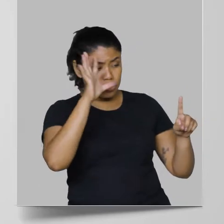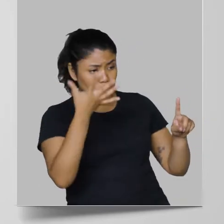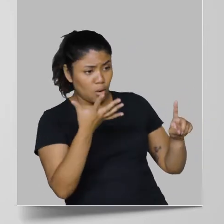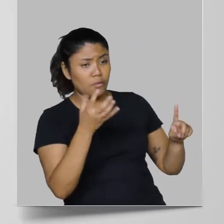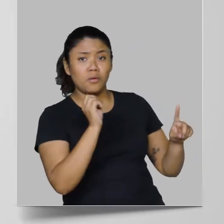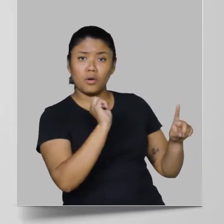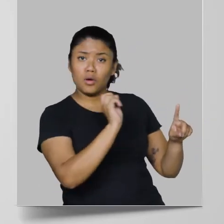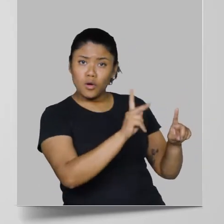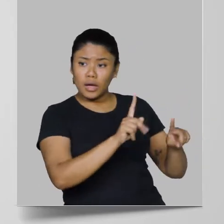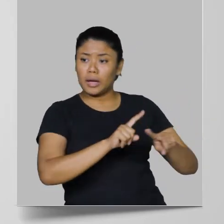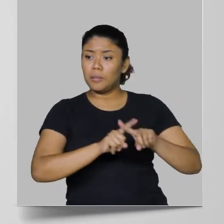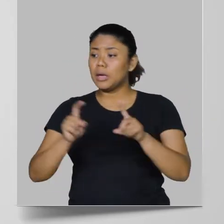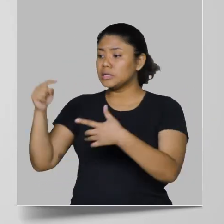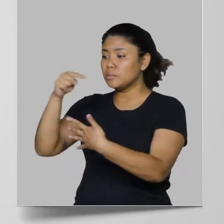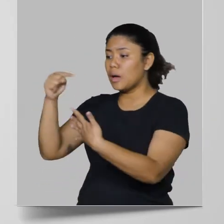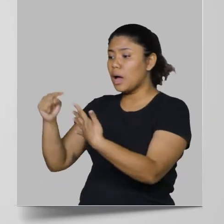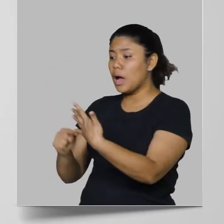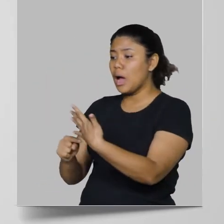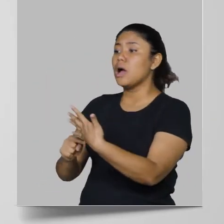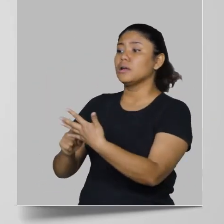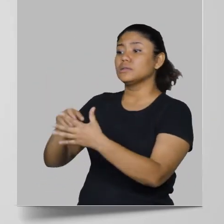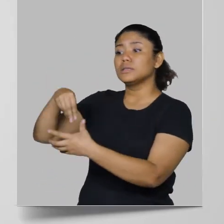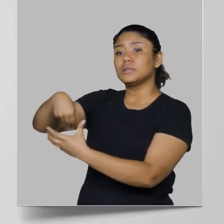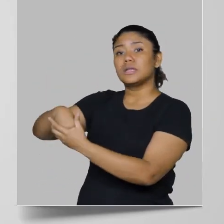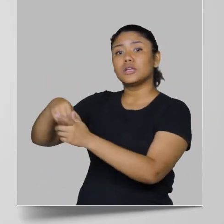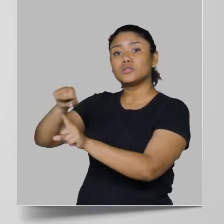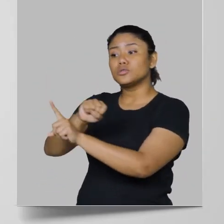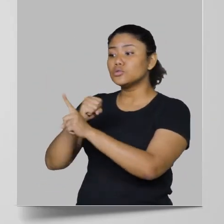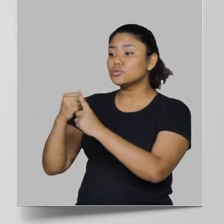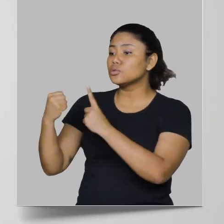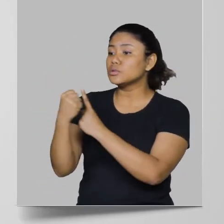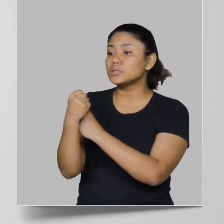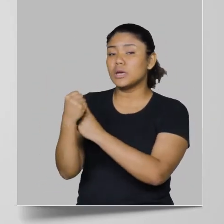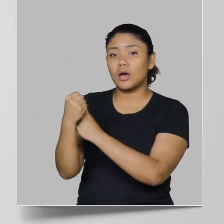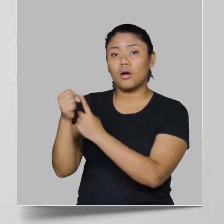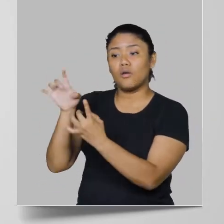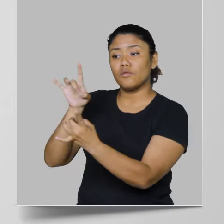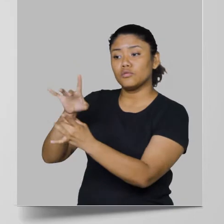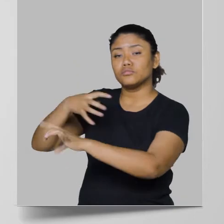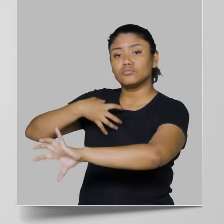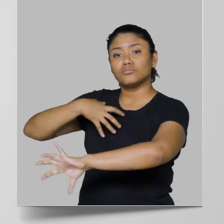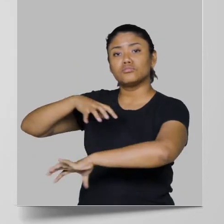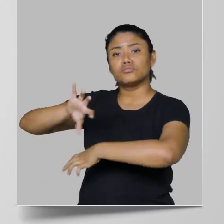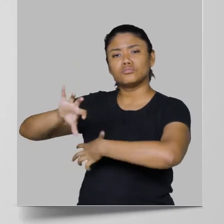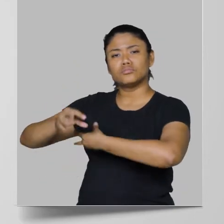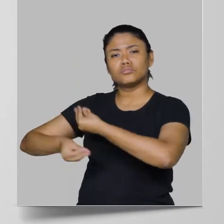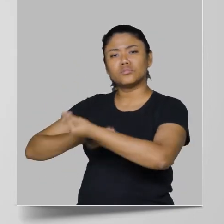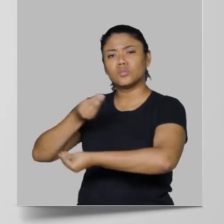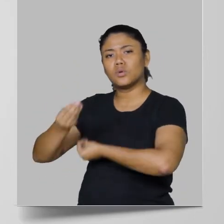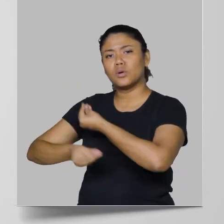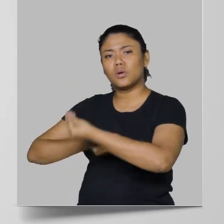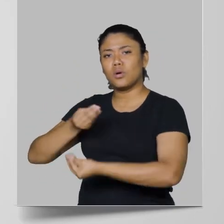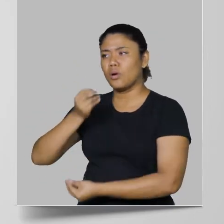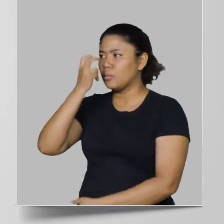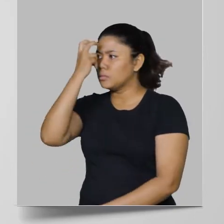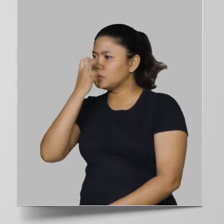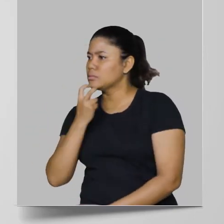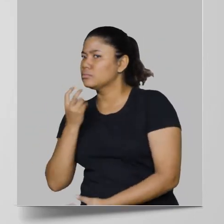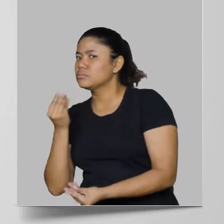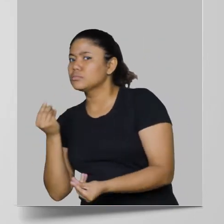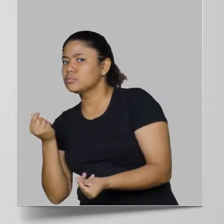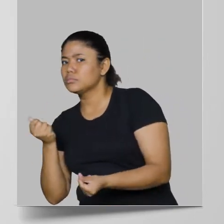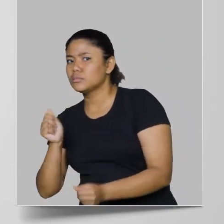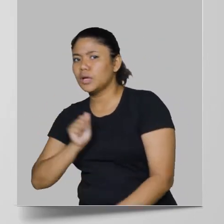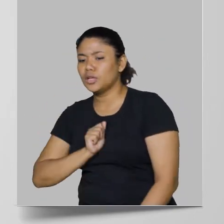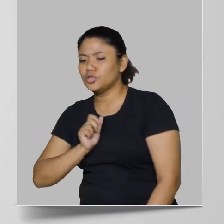eu preciso e o que para mim é importante, mas que talvez para o outro que também tenha a deficiência visual possa não ser,